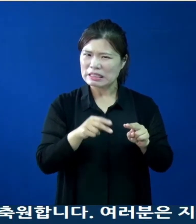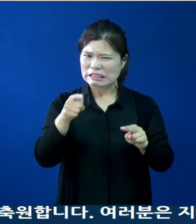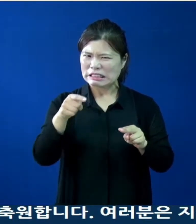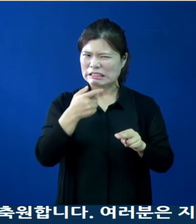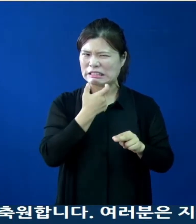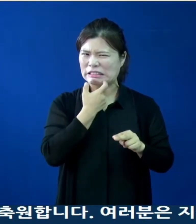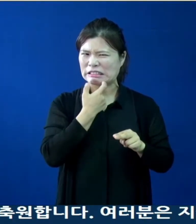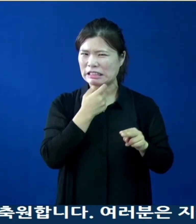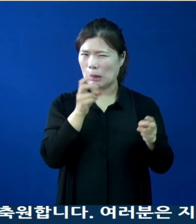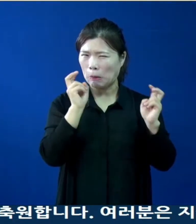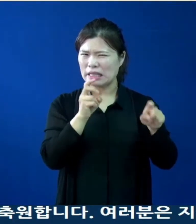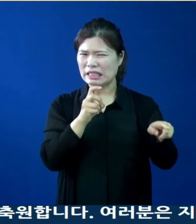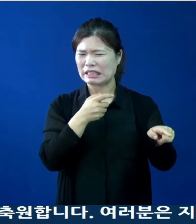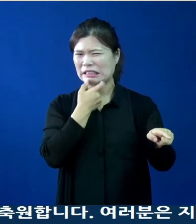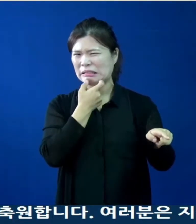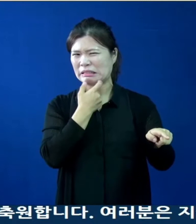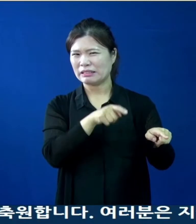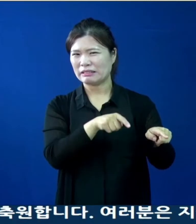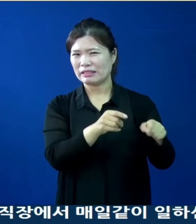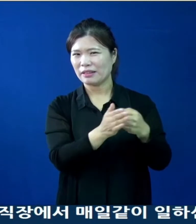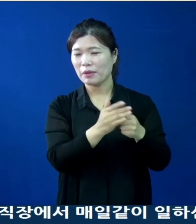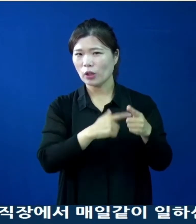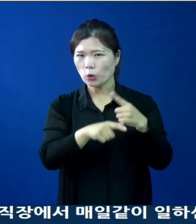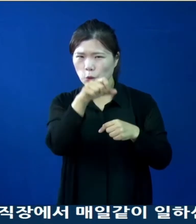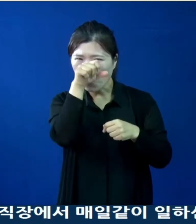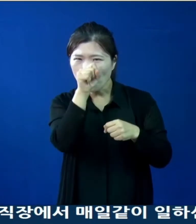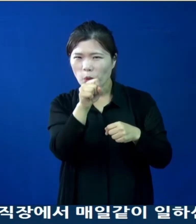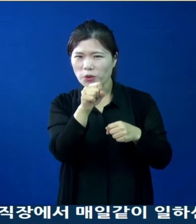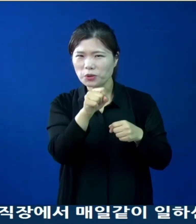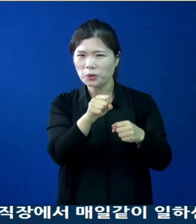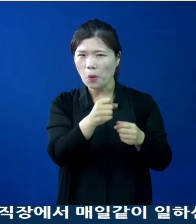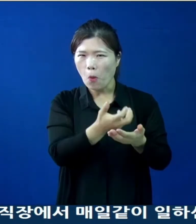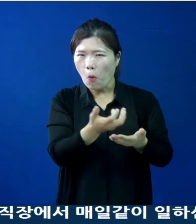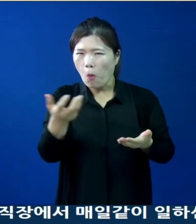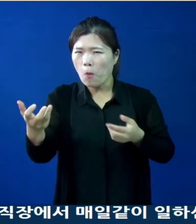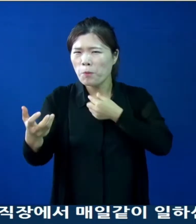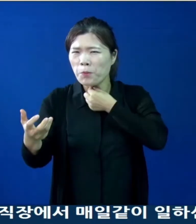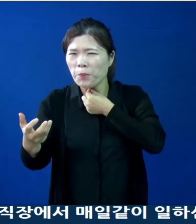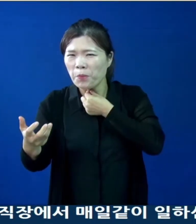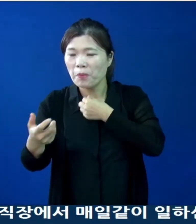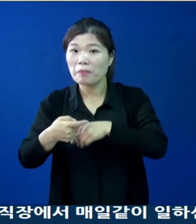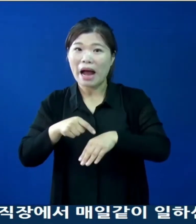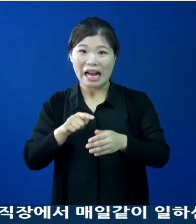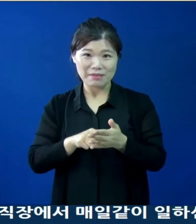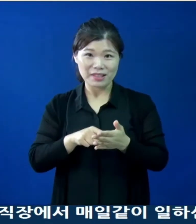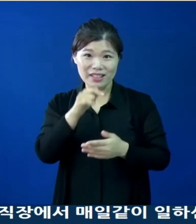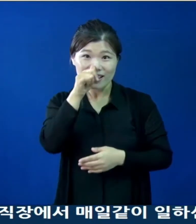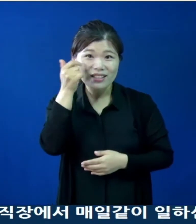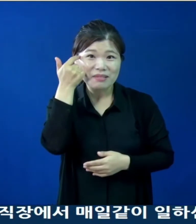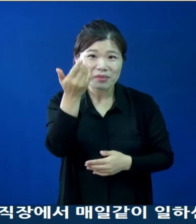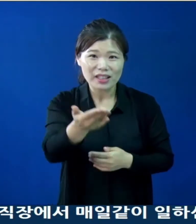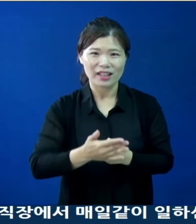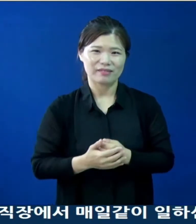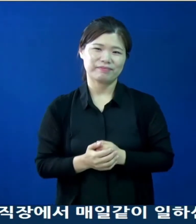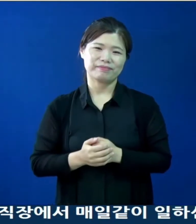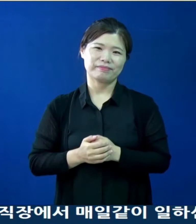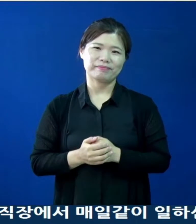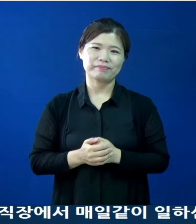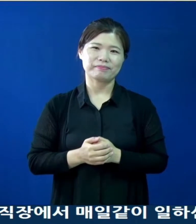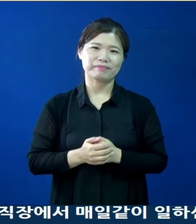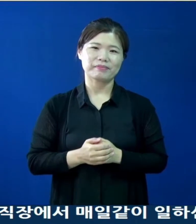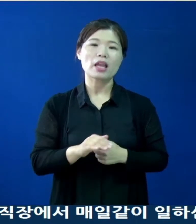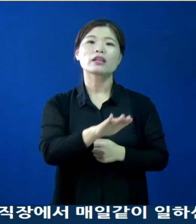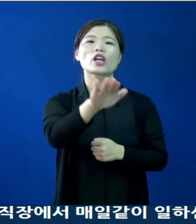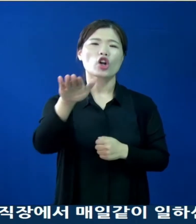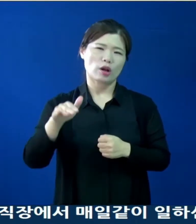지긋지긋한 이 장소 떠나서 더 좋은 곳으로 가고 싶은 마음이 있으십니까?